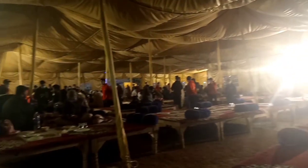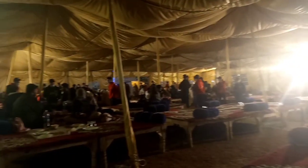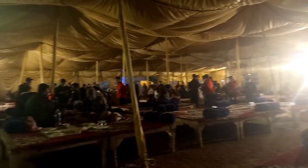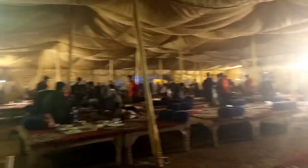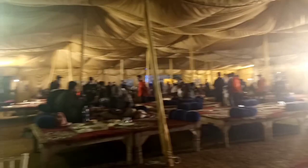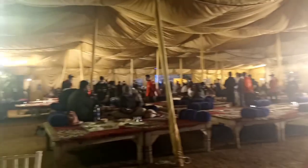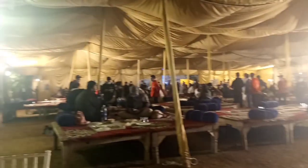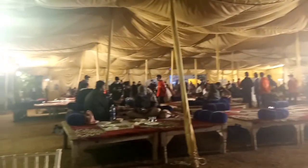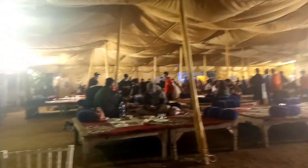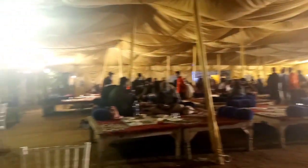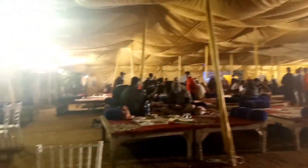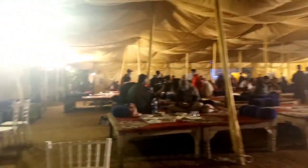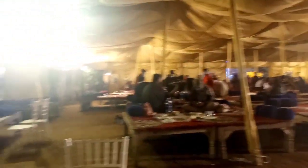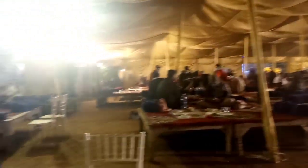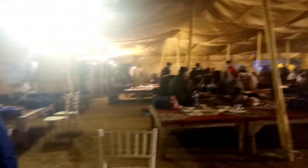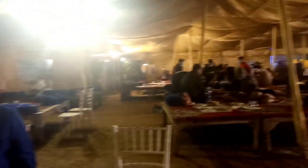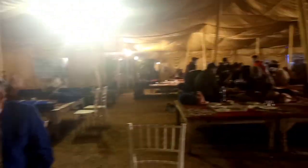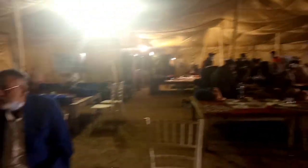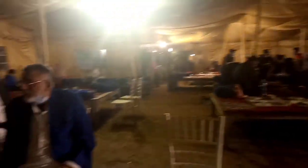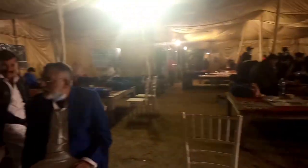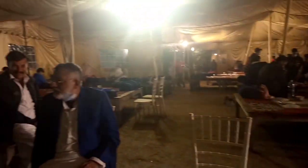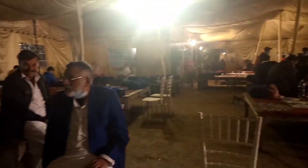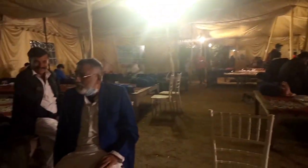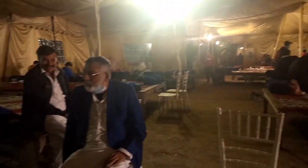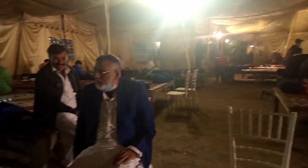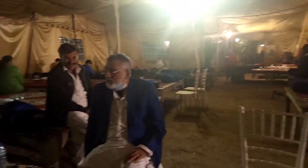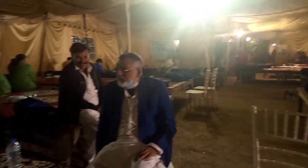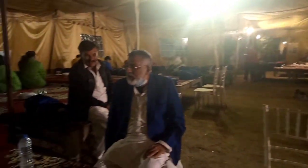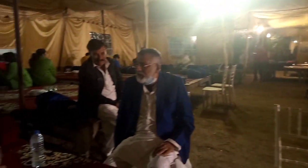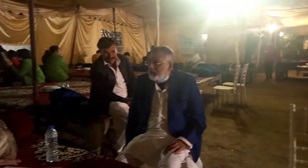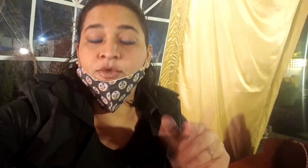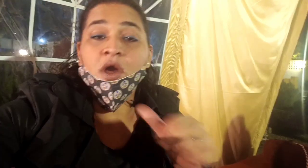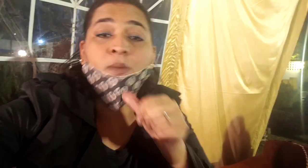चश्मी कढ़ाई बोले काम नहीं कुछ तो तुम्हें कुछ भी है